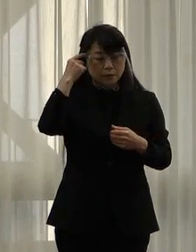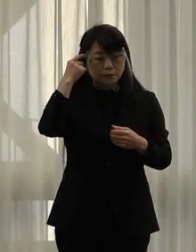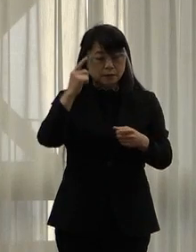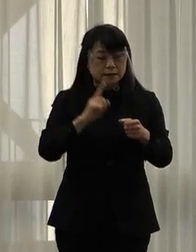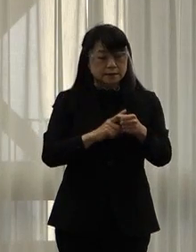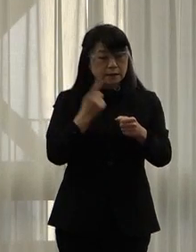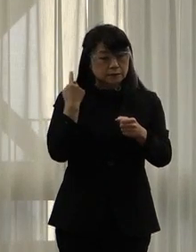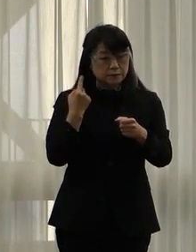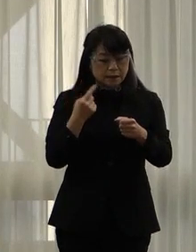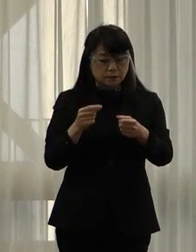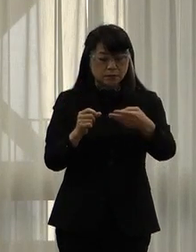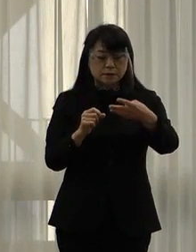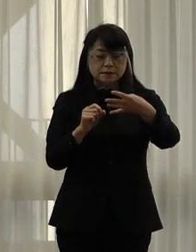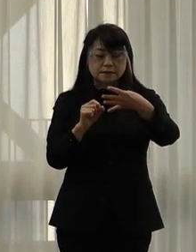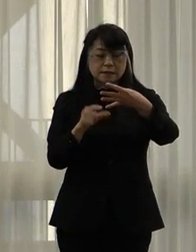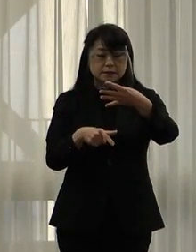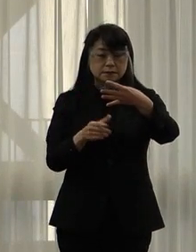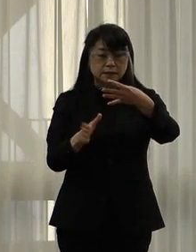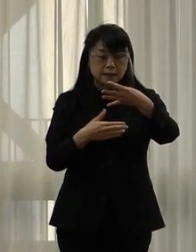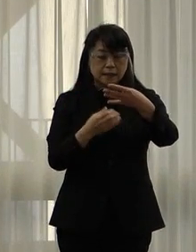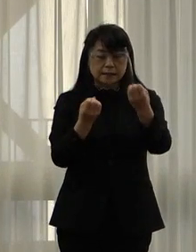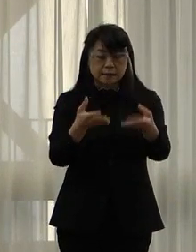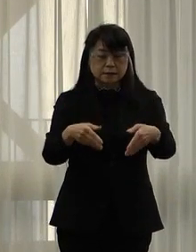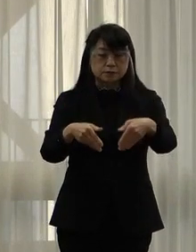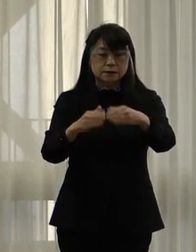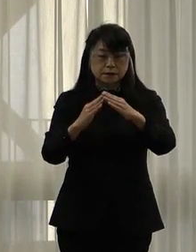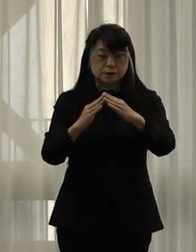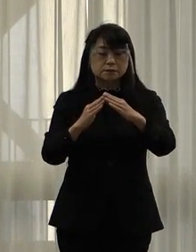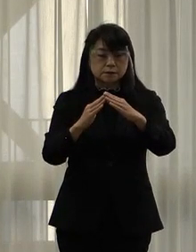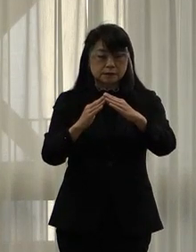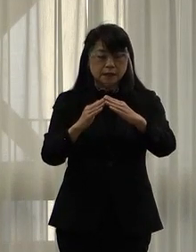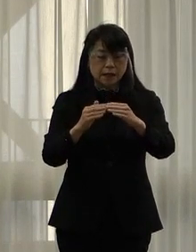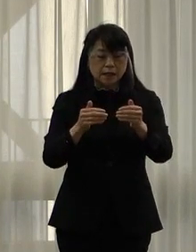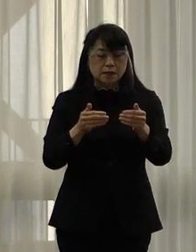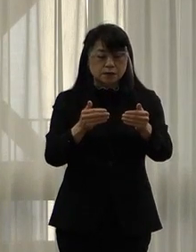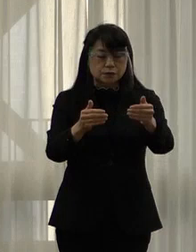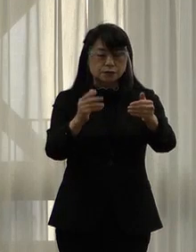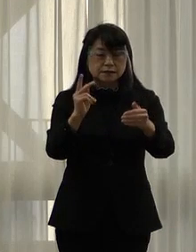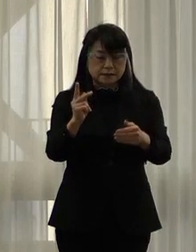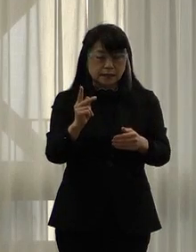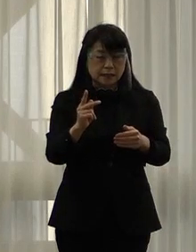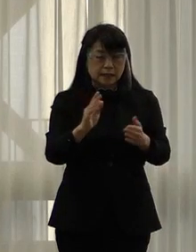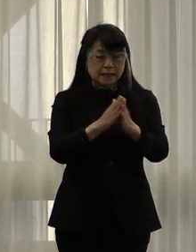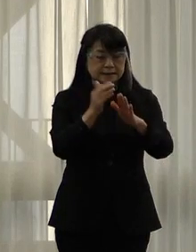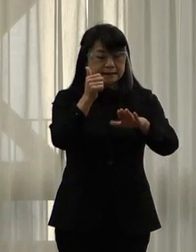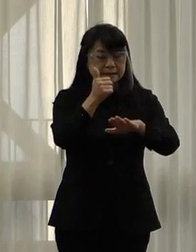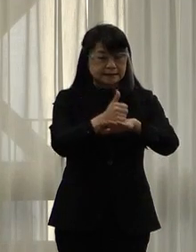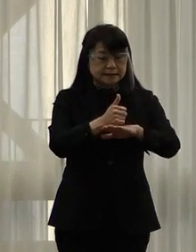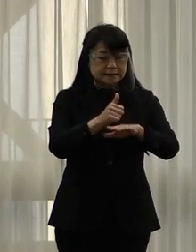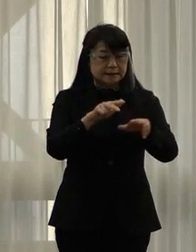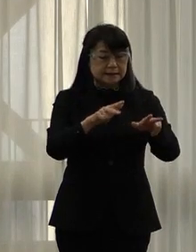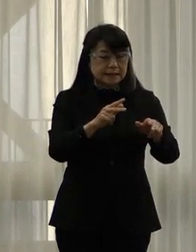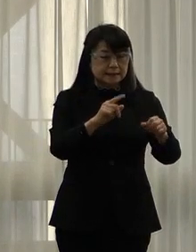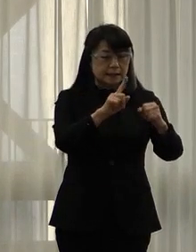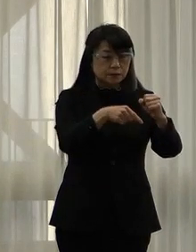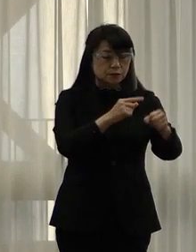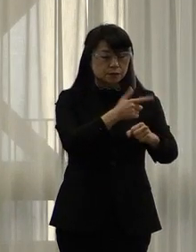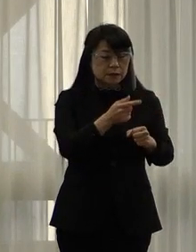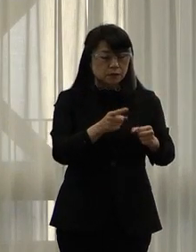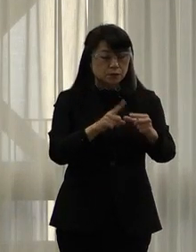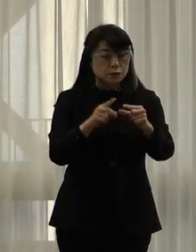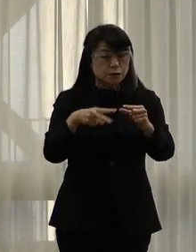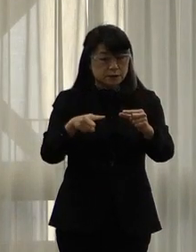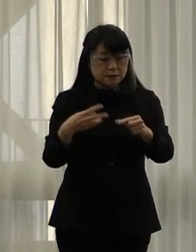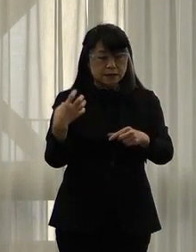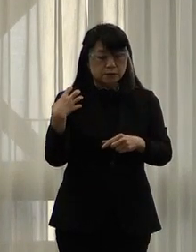4月から新しく設置をしましたウェルビーイング推進課、そして知事政策局を中心にこの指標の